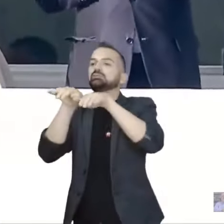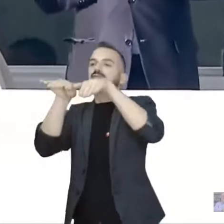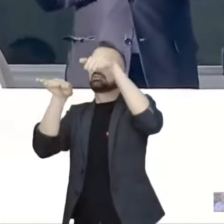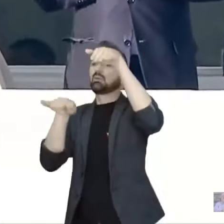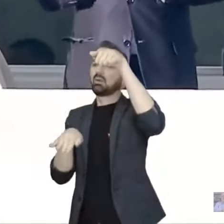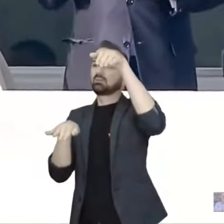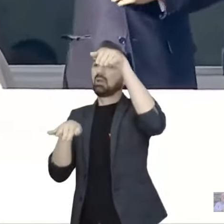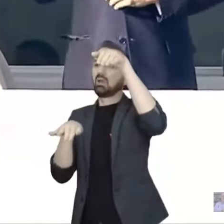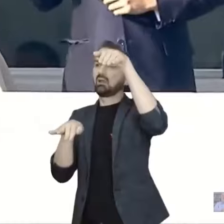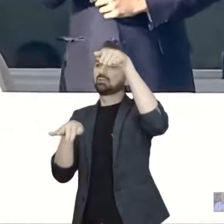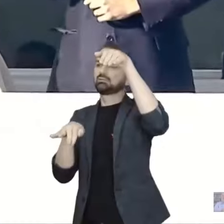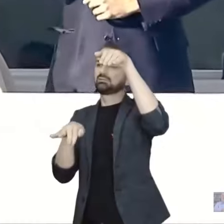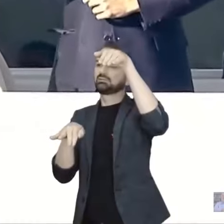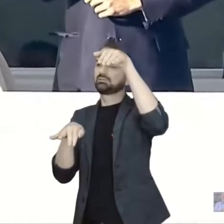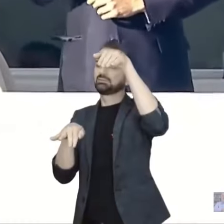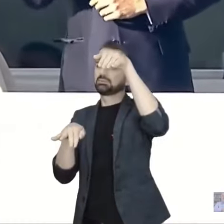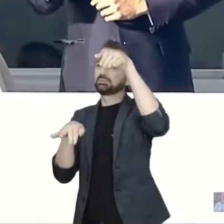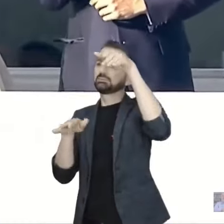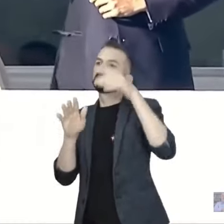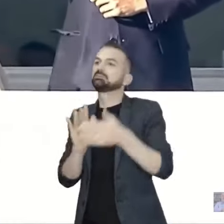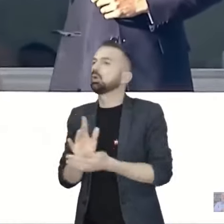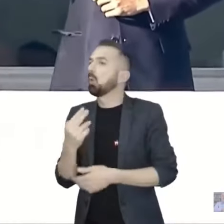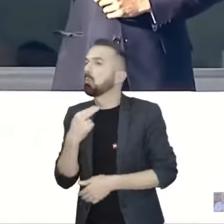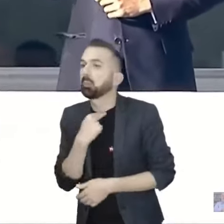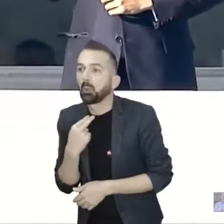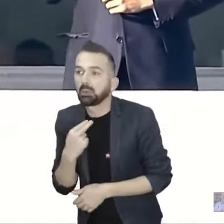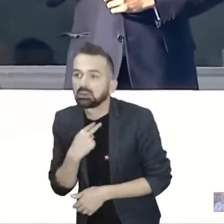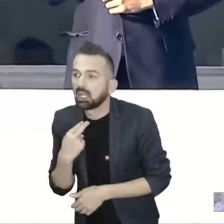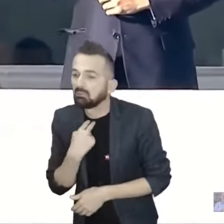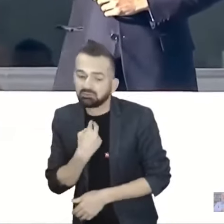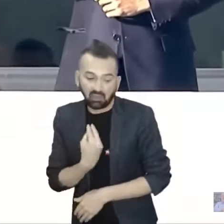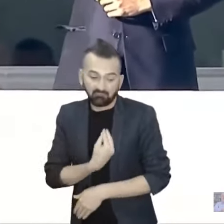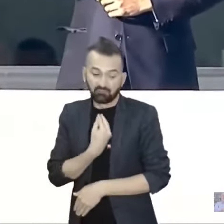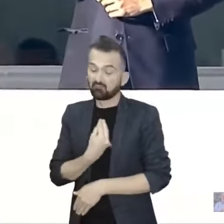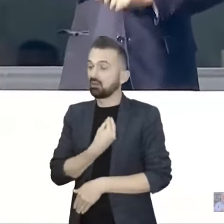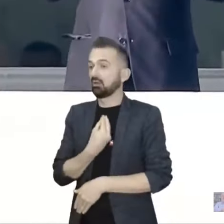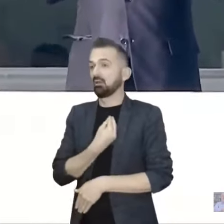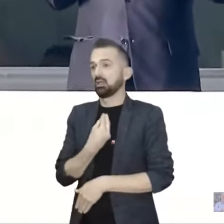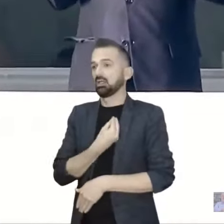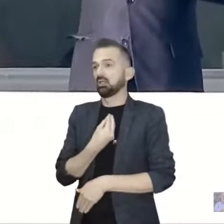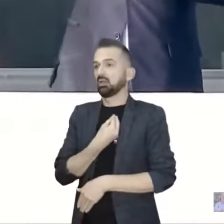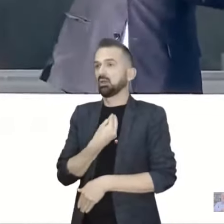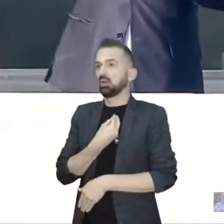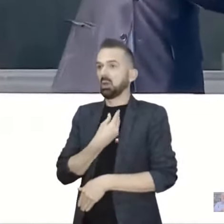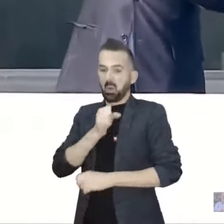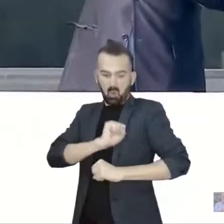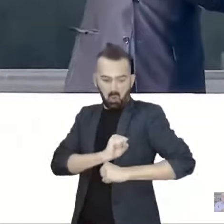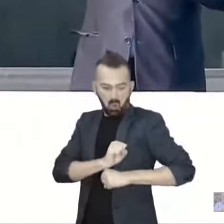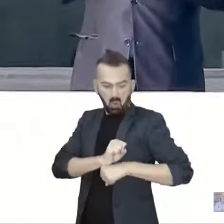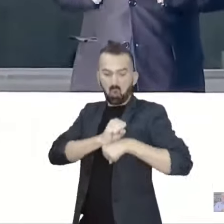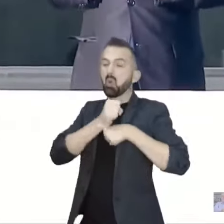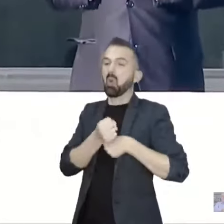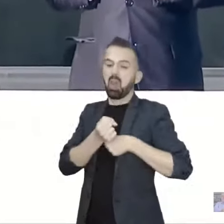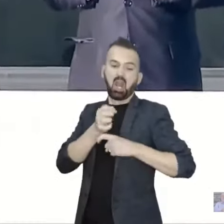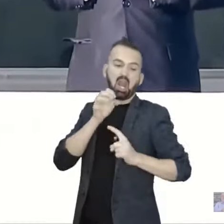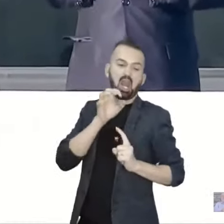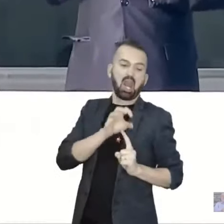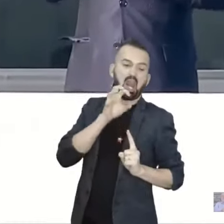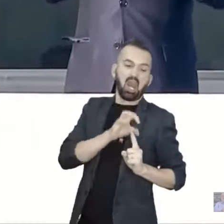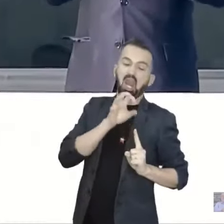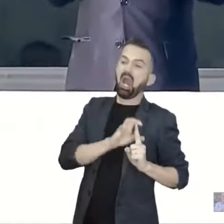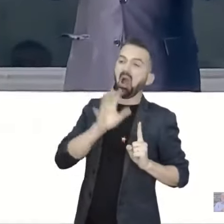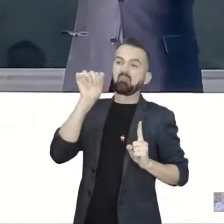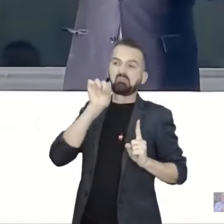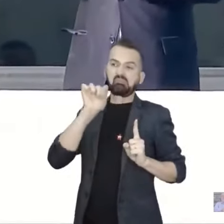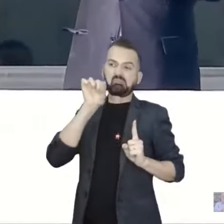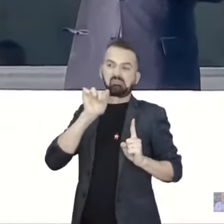Não podemos continuar a conviver com a odiosa pressão imposta às mulheres,